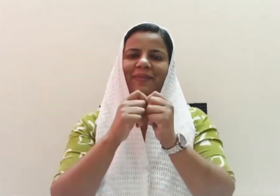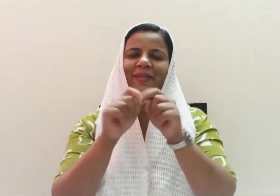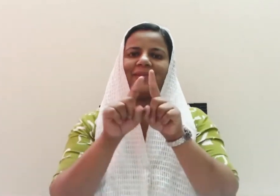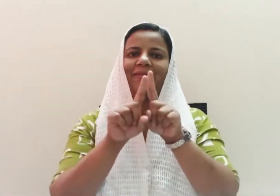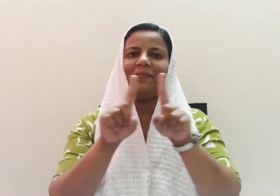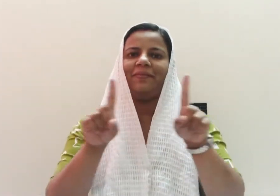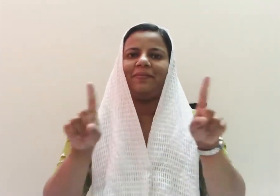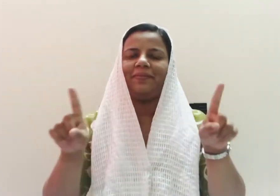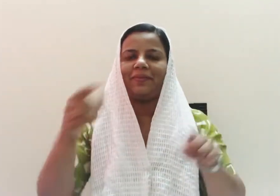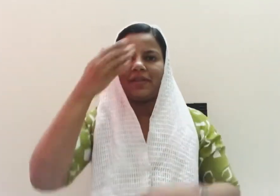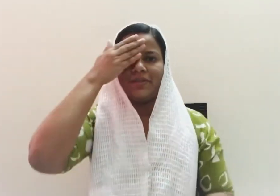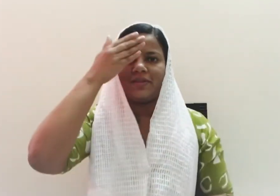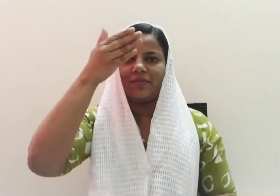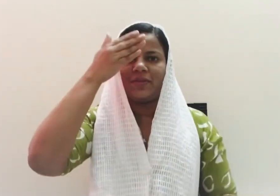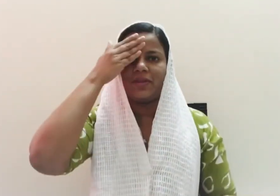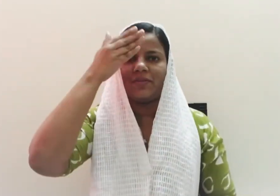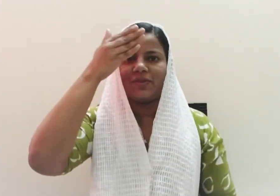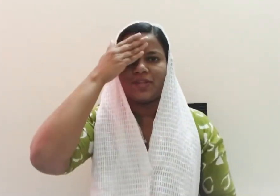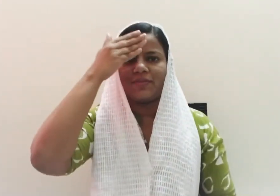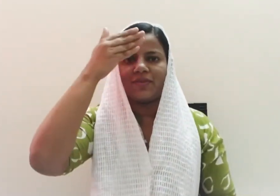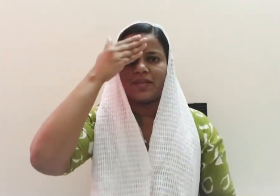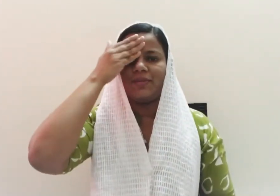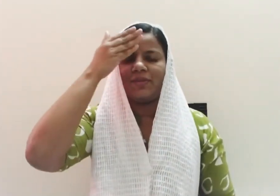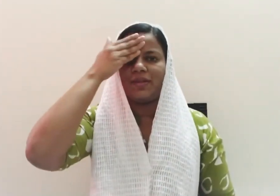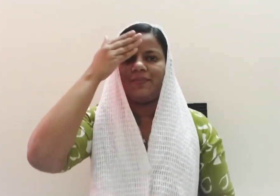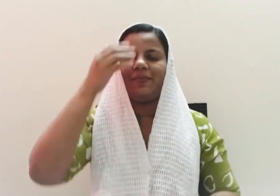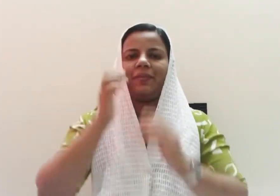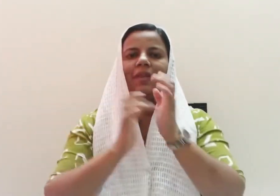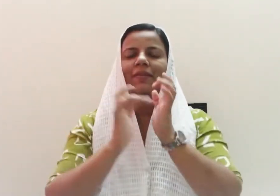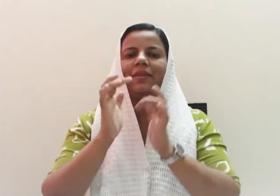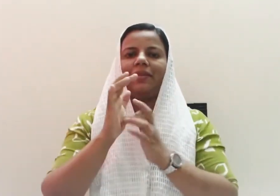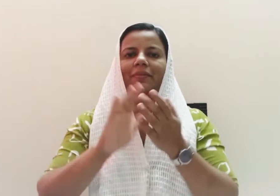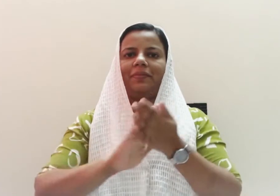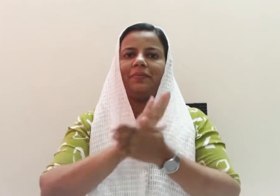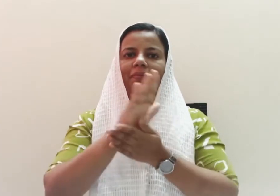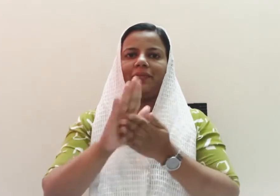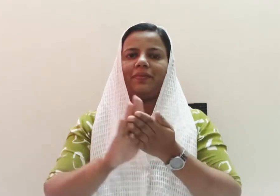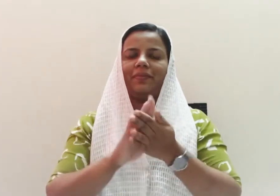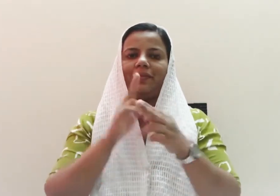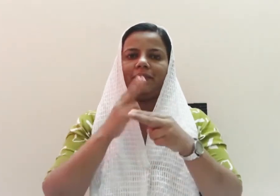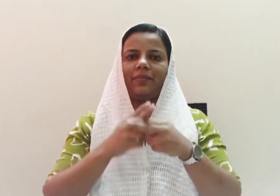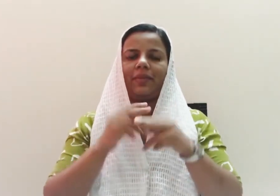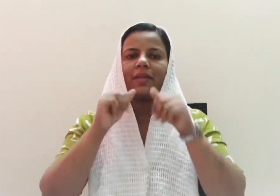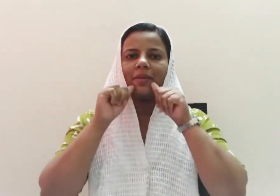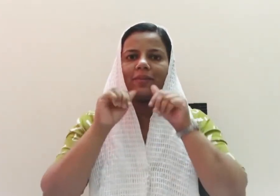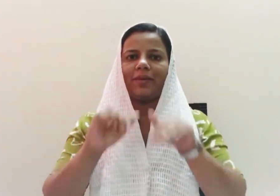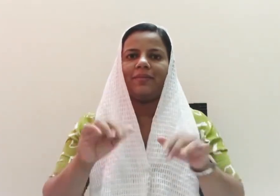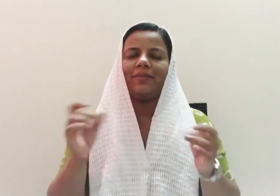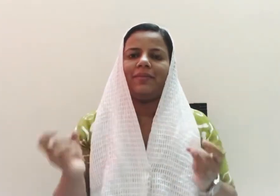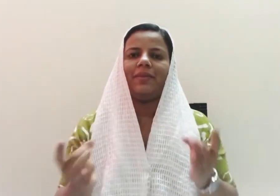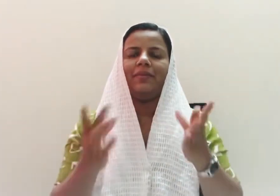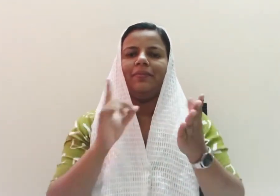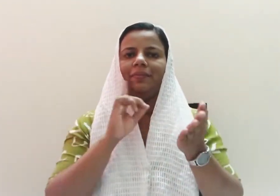പ്രൈസ് ദി ലോർഡ്, ഹല്ലേലൂയ. സ്തോത്രം, സ്തോത്രം, സ്തോത്രം, സ്തോത്രം, സ്തോത്രം. കർത്താവിൻ്റെ അതിപരിശുദ്ധമായ തിരുനാമം ഈ അനുഗ്രഹിക്കപ്പെട്ട